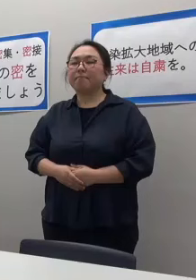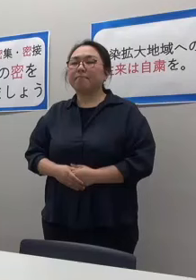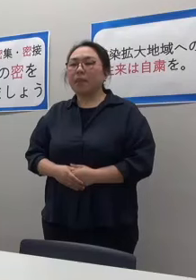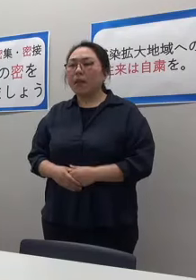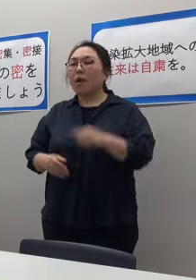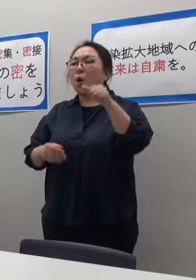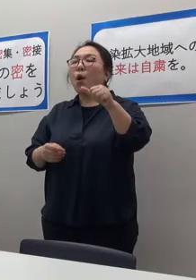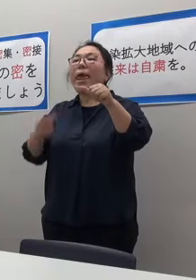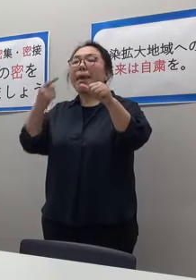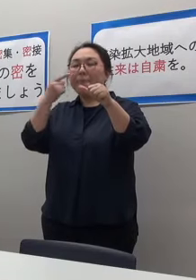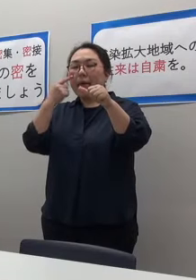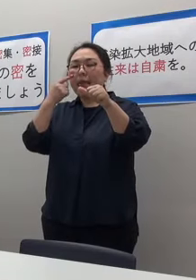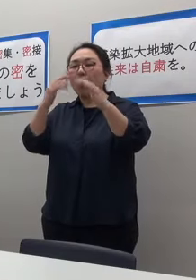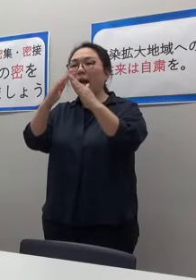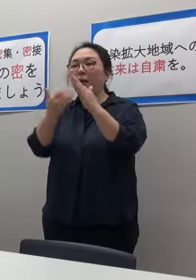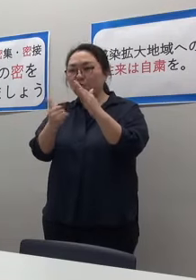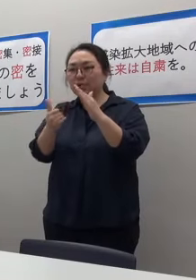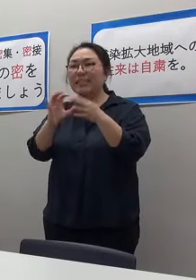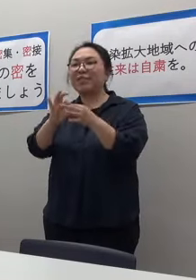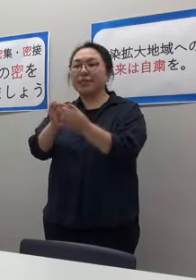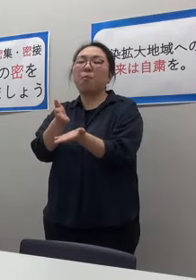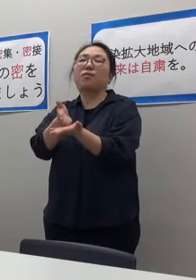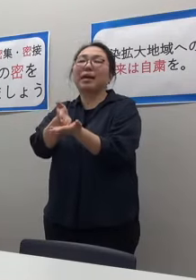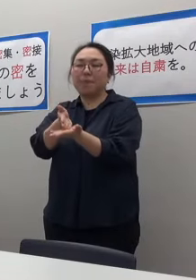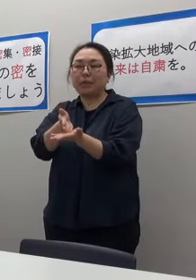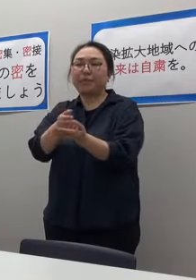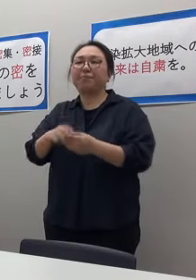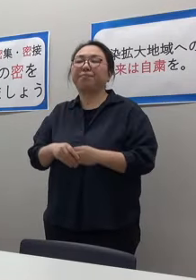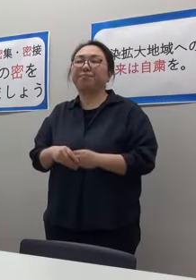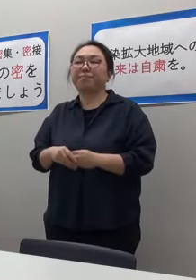5例目の家族構成について、申し上げます。